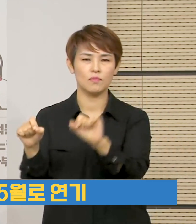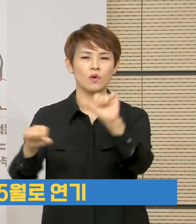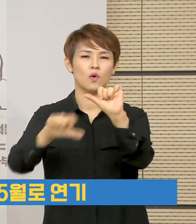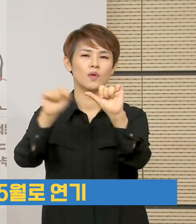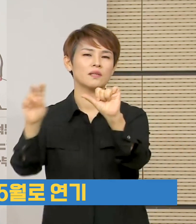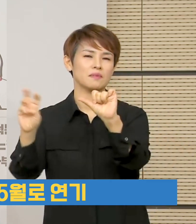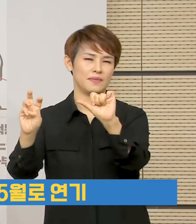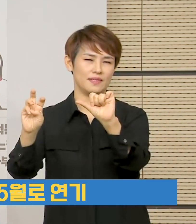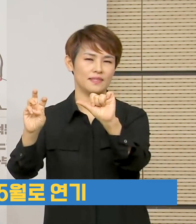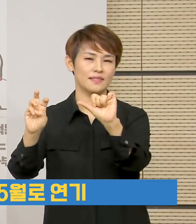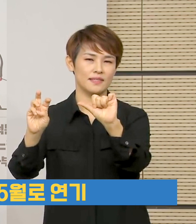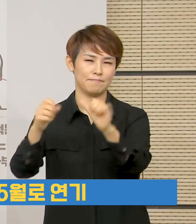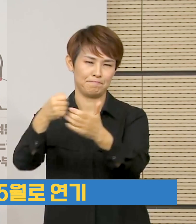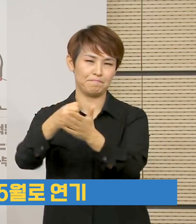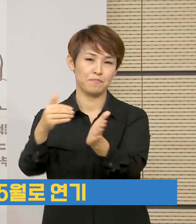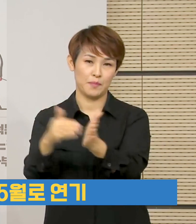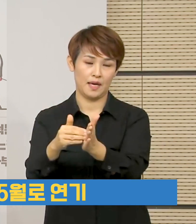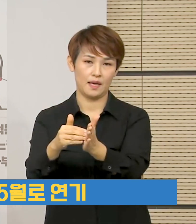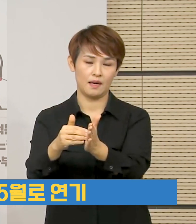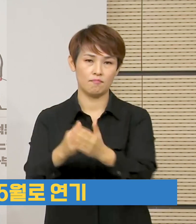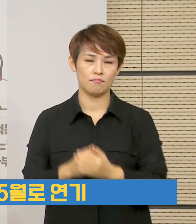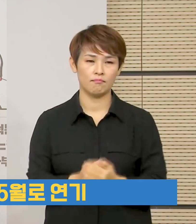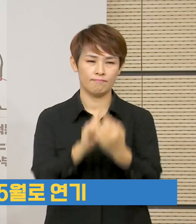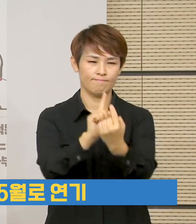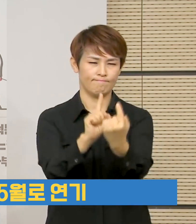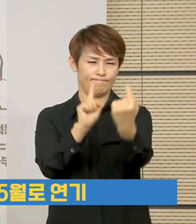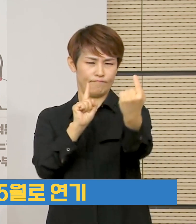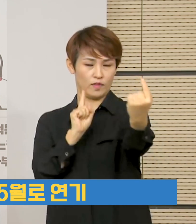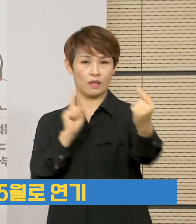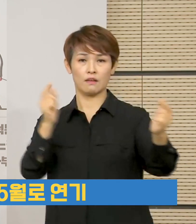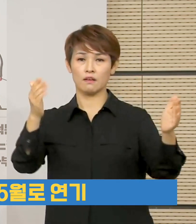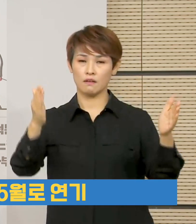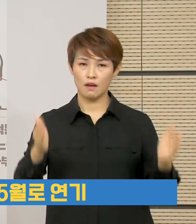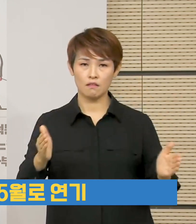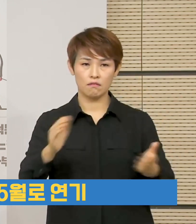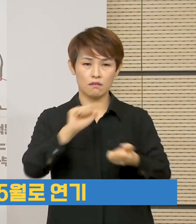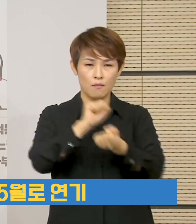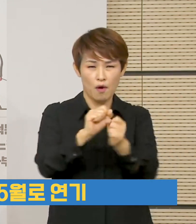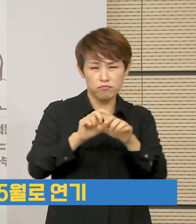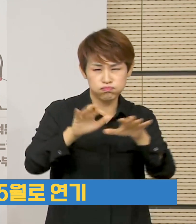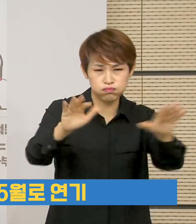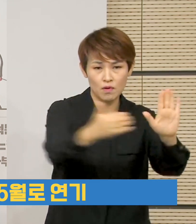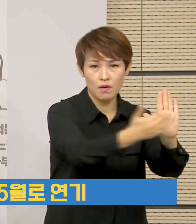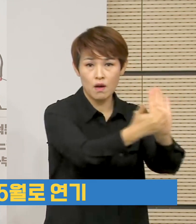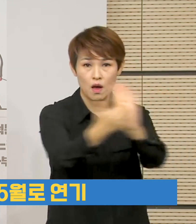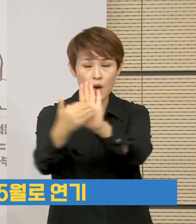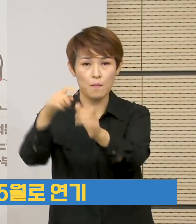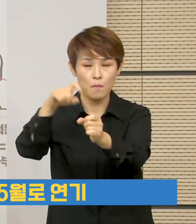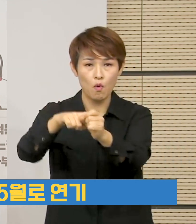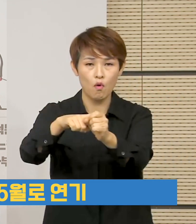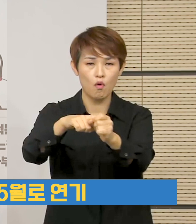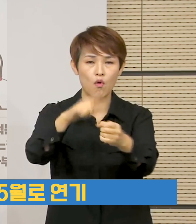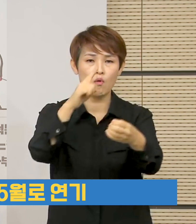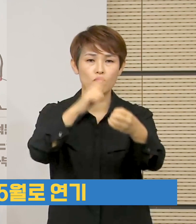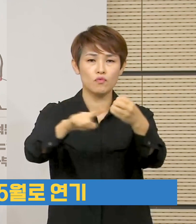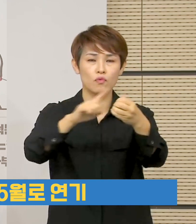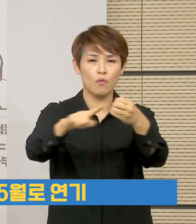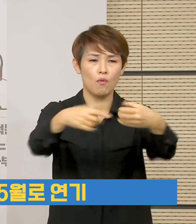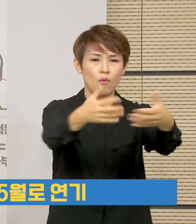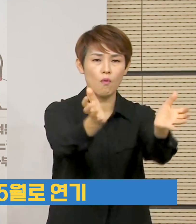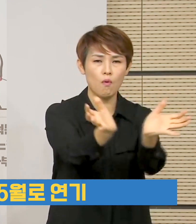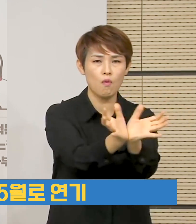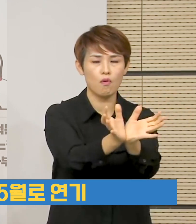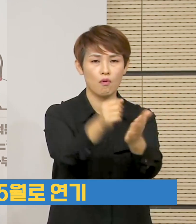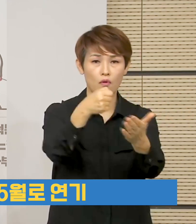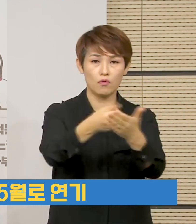하여 주었습니다 사회적 그리도 기간에 감염 확산의 방지하기 위한 불 9개의 이러한 자발적인